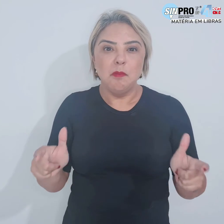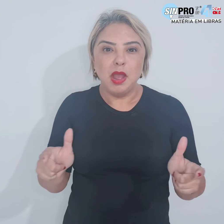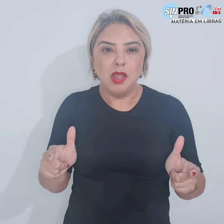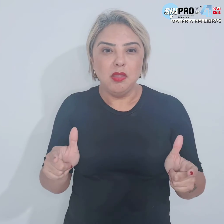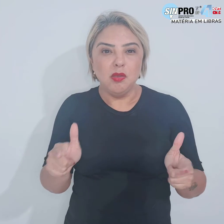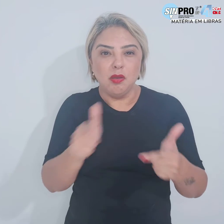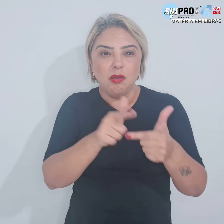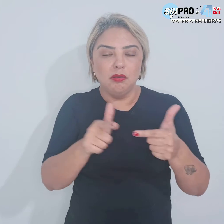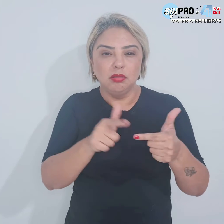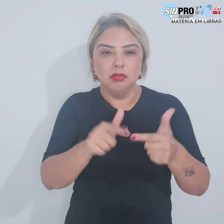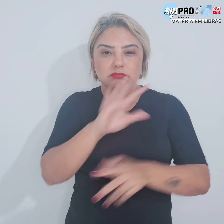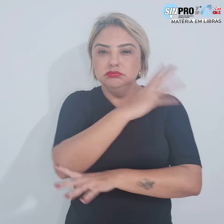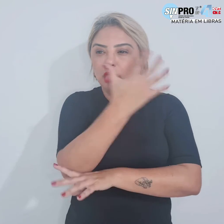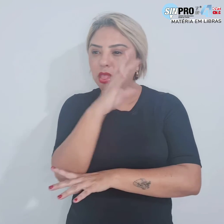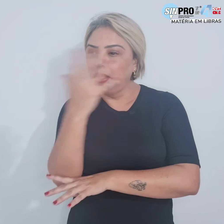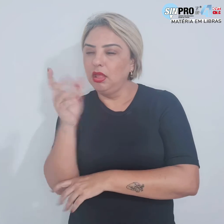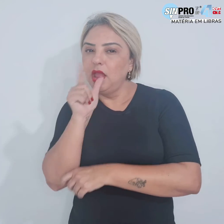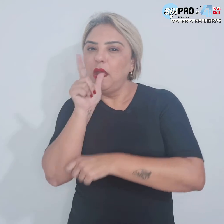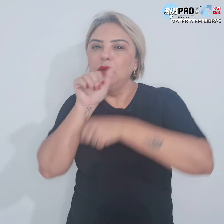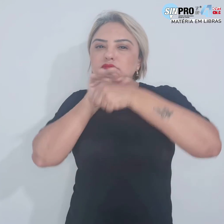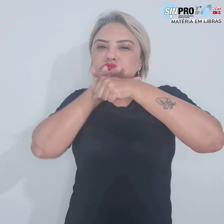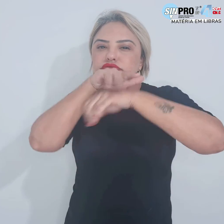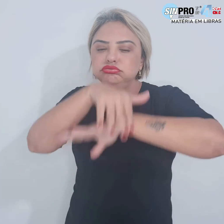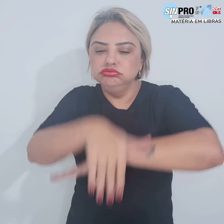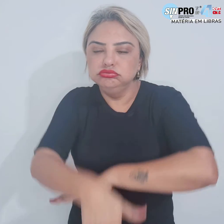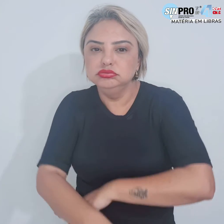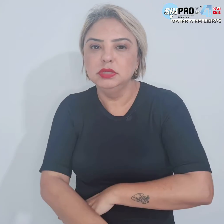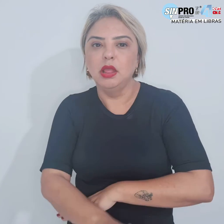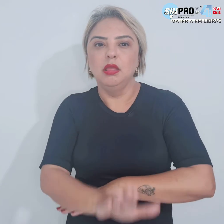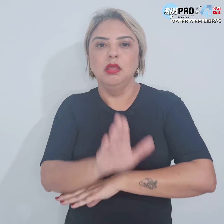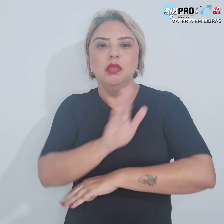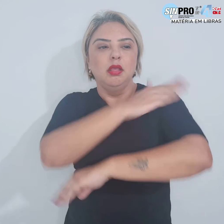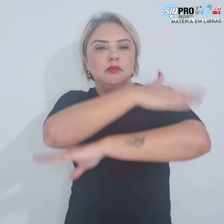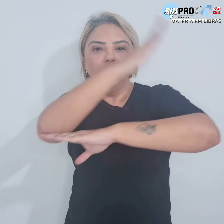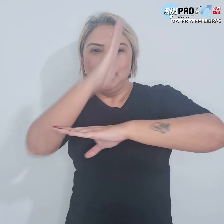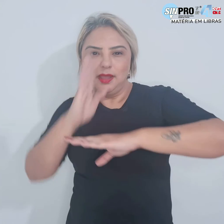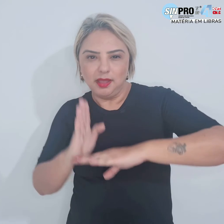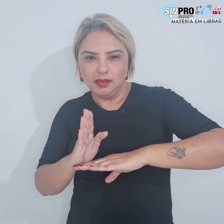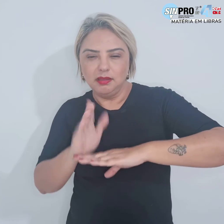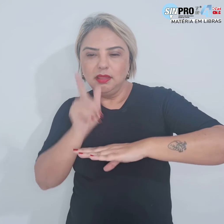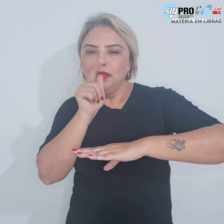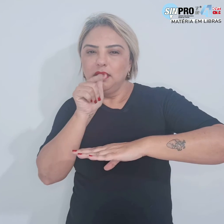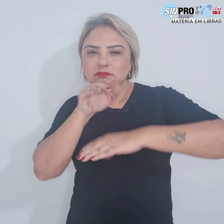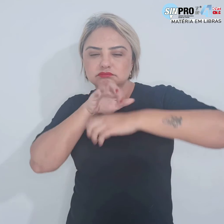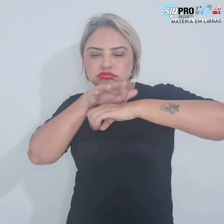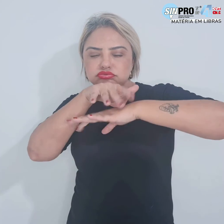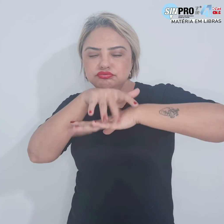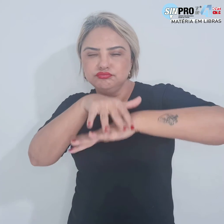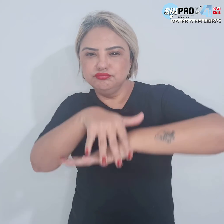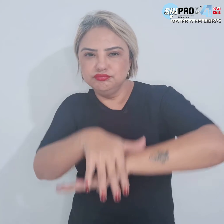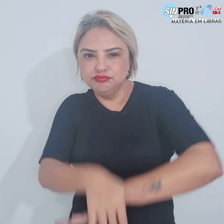desastre ambiental do Brasil. O rompimento da barragem de Rejeitos, além de